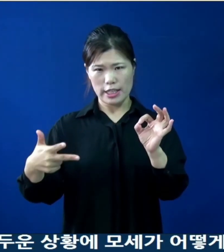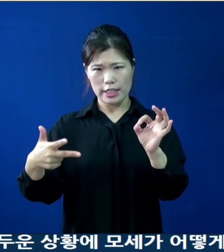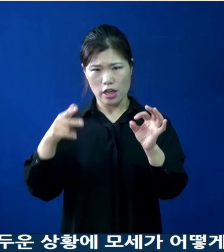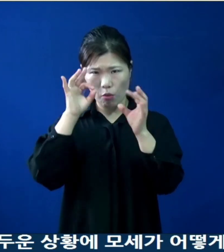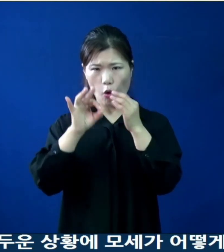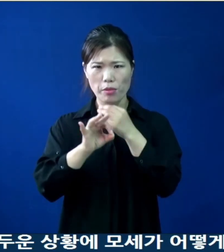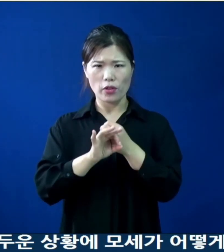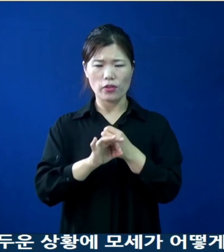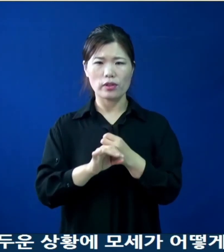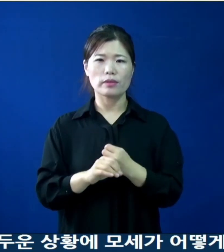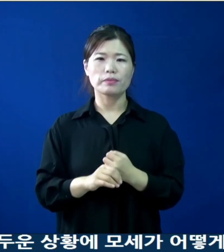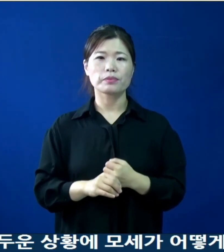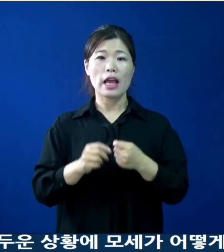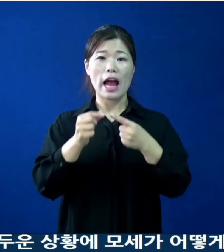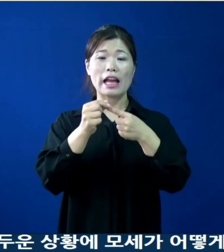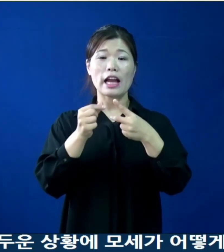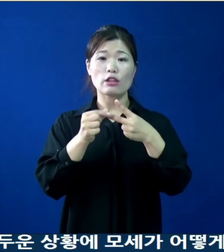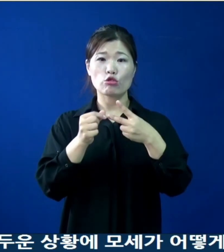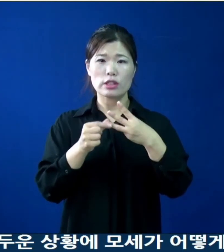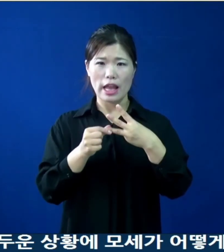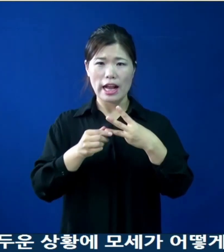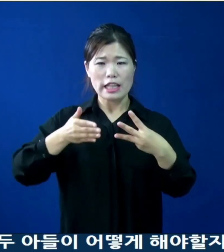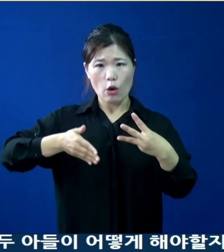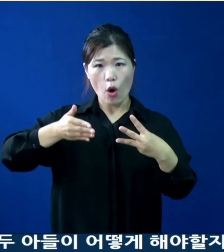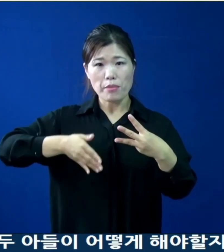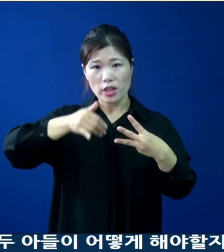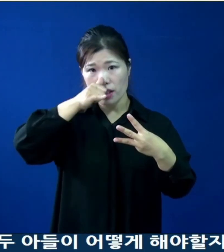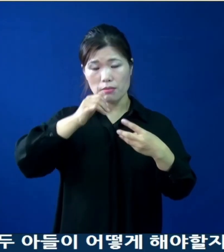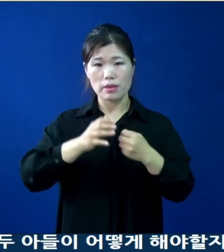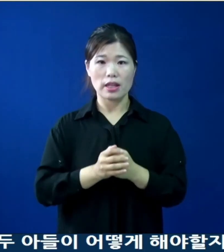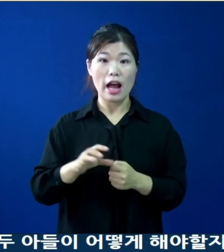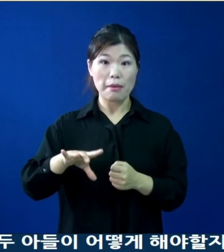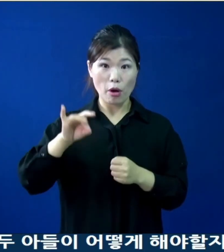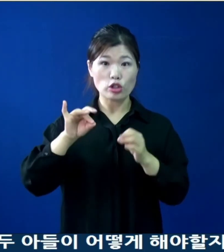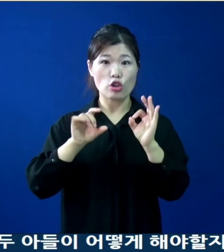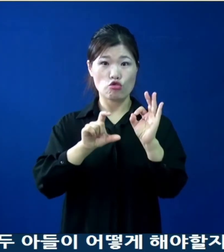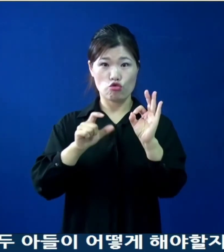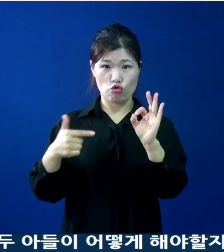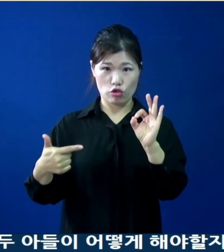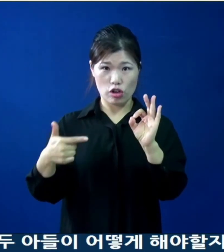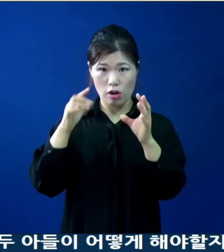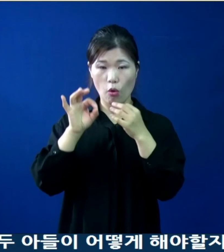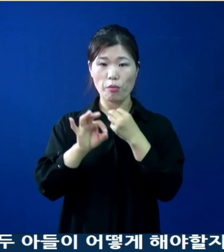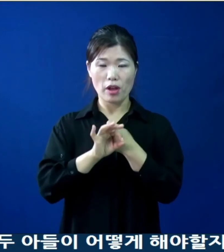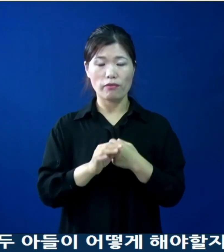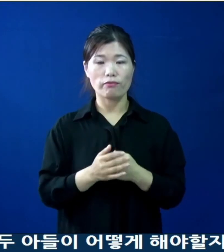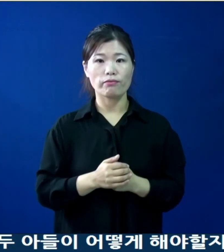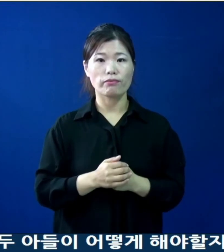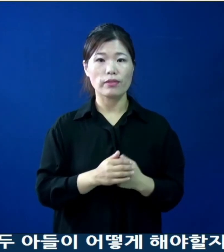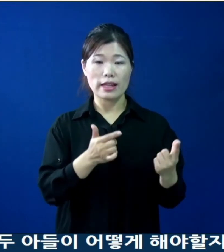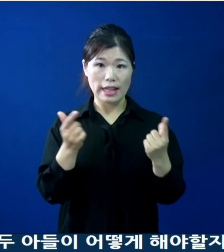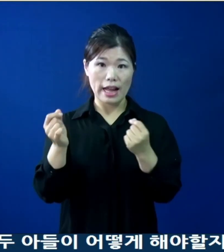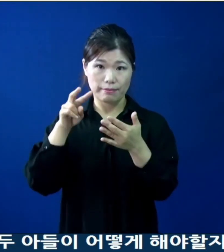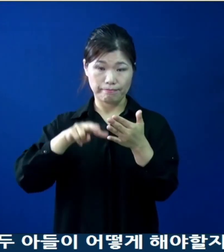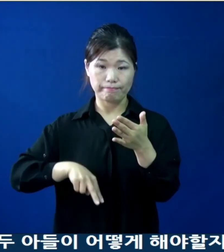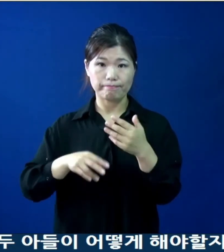권면이 여기에 나오는데, 먼저 6절 읽어보십시다. 6절에 두 가지 권면이 나옵니다. 6절